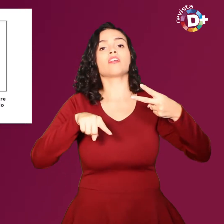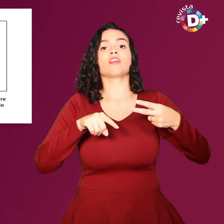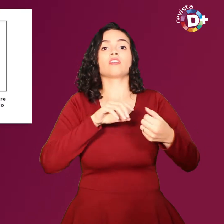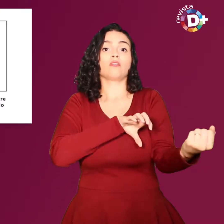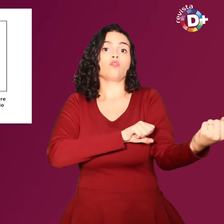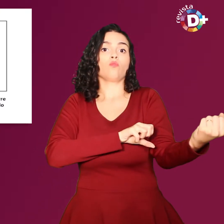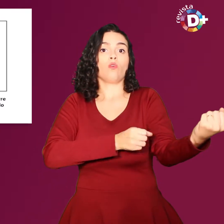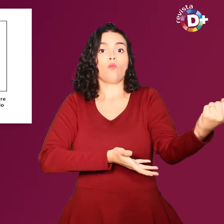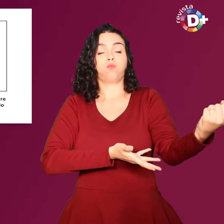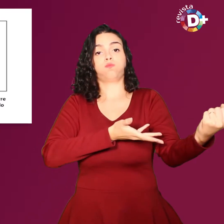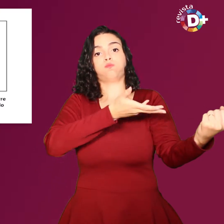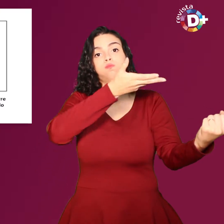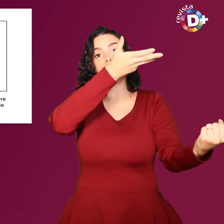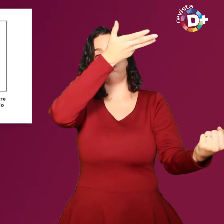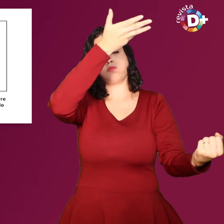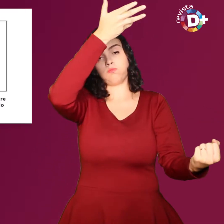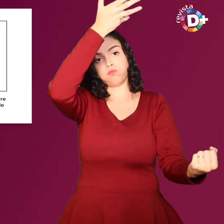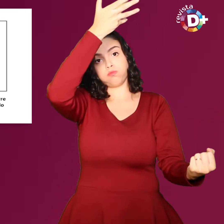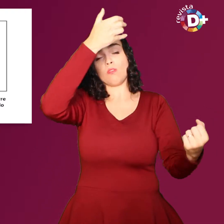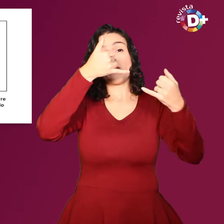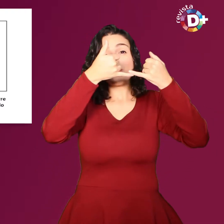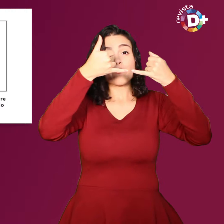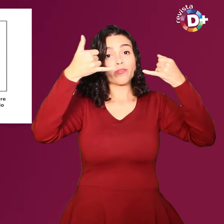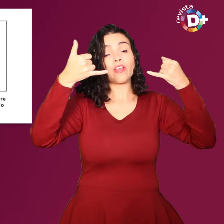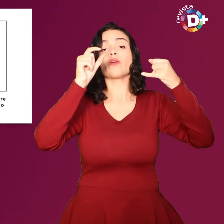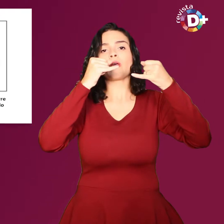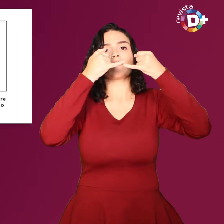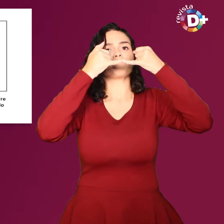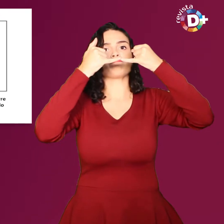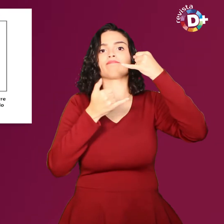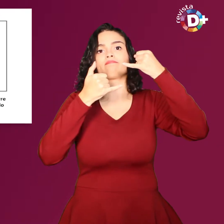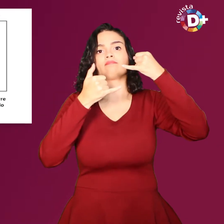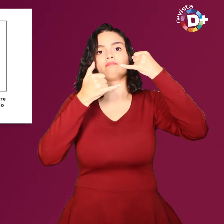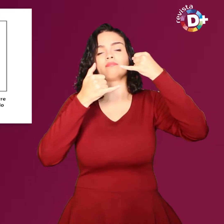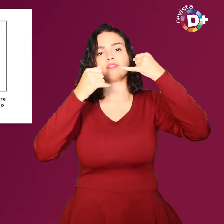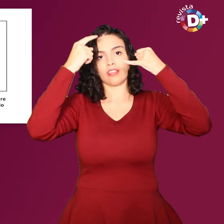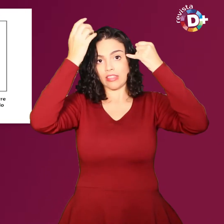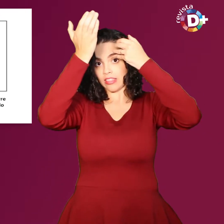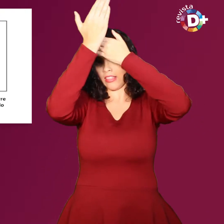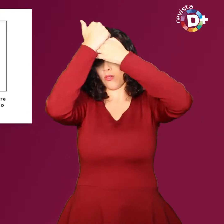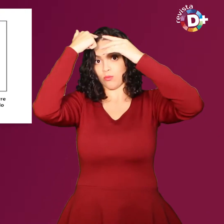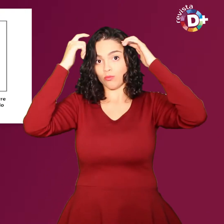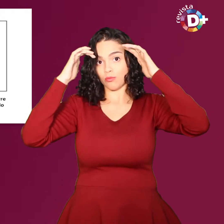ligado a quadros de hipertensão arterial e ocorre quando se rompe um vaso no cérebro.